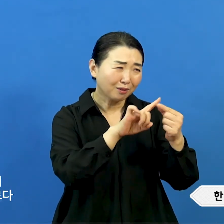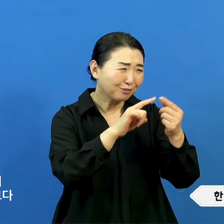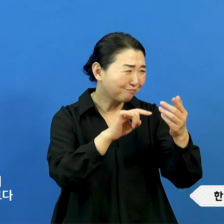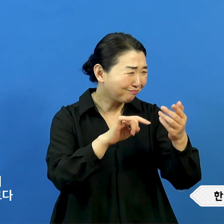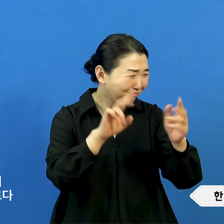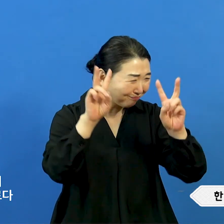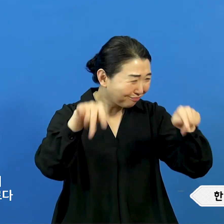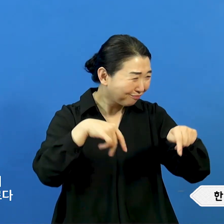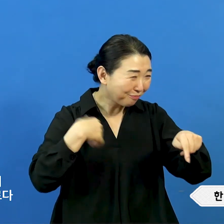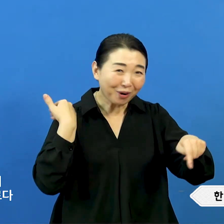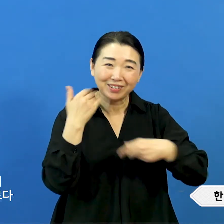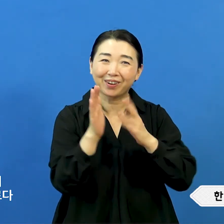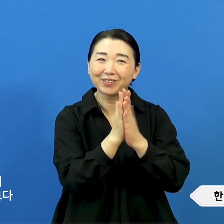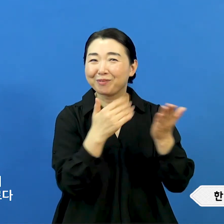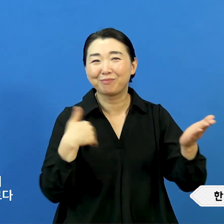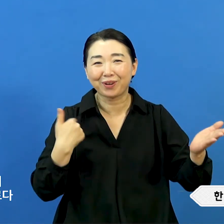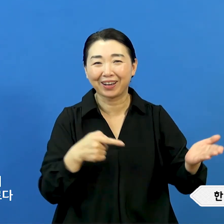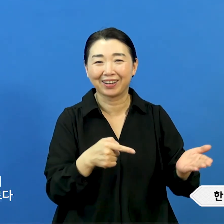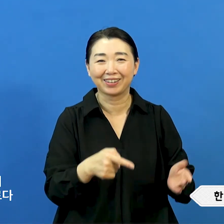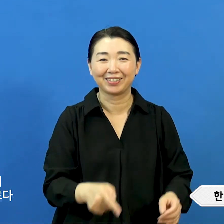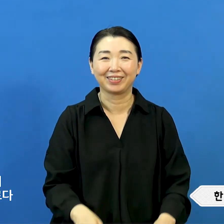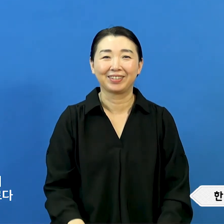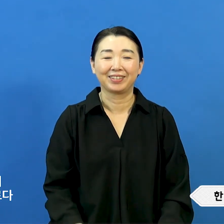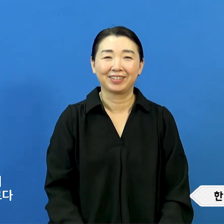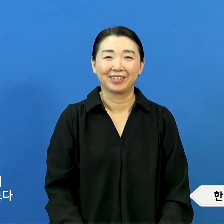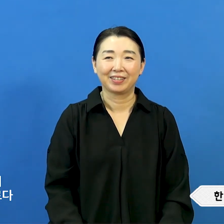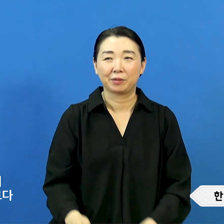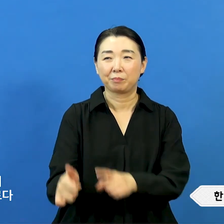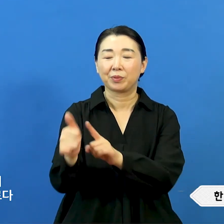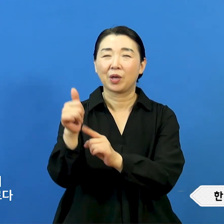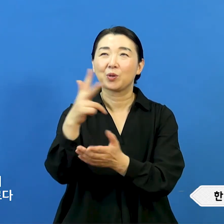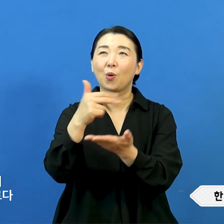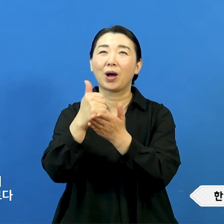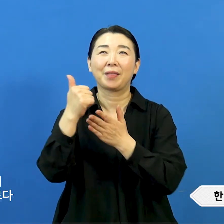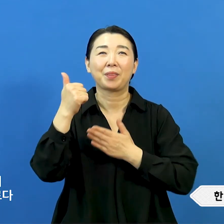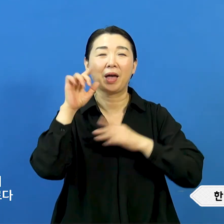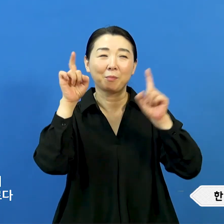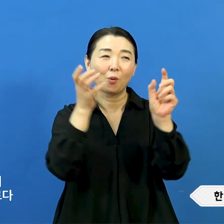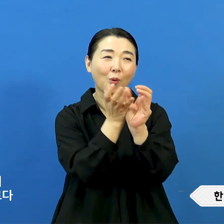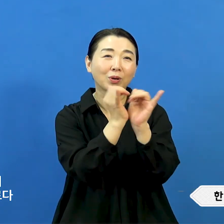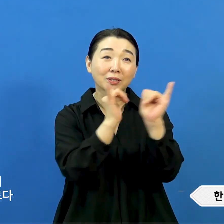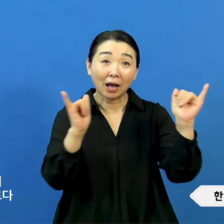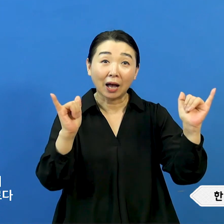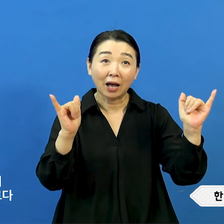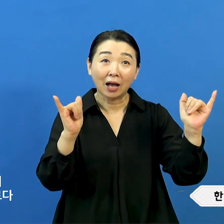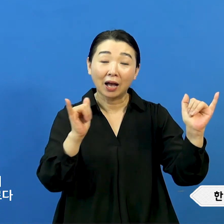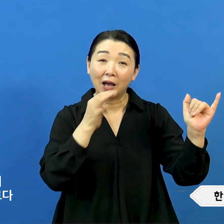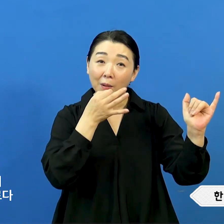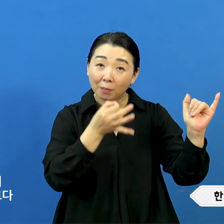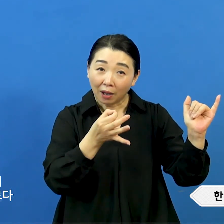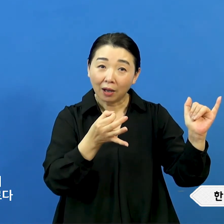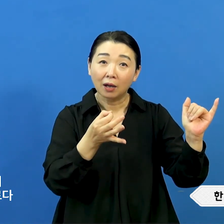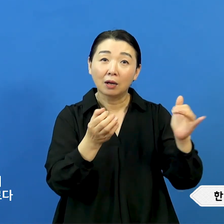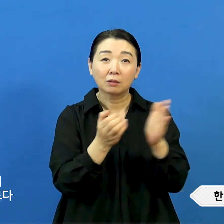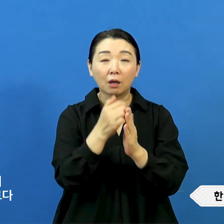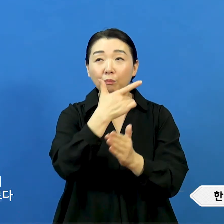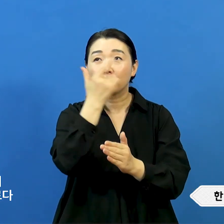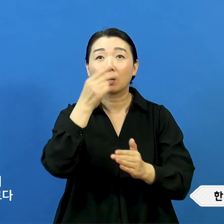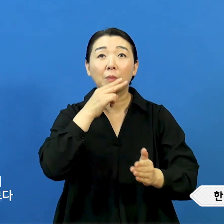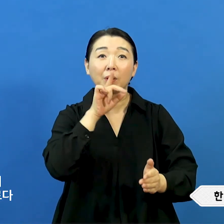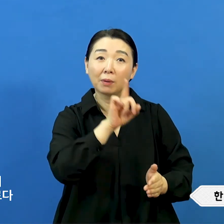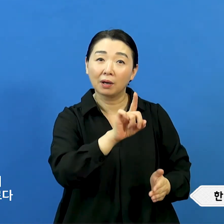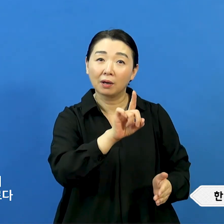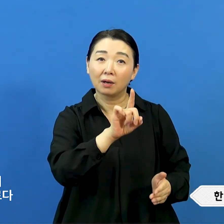모르니까 성경을 잘 모릅니다. 영수가 여호와는 나의 목자시니 내게 부족함이 없으리로다